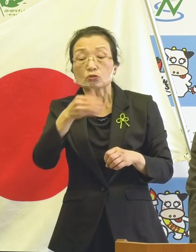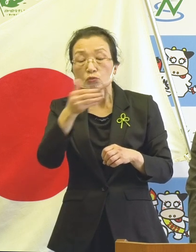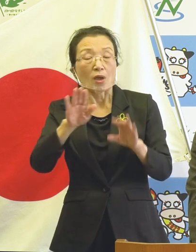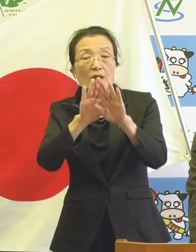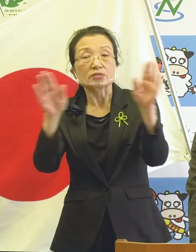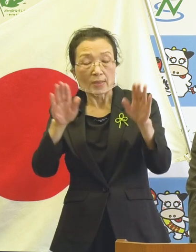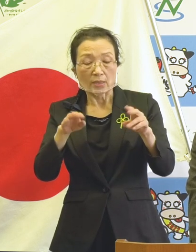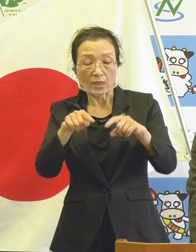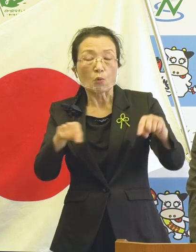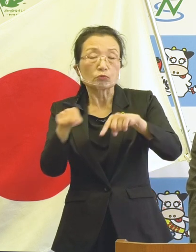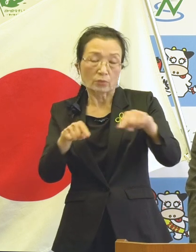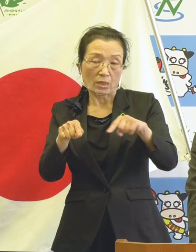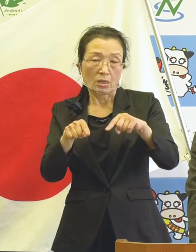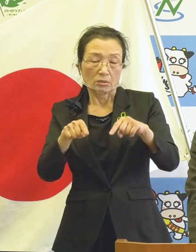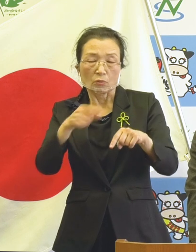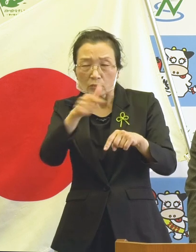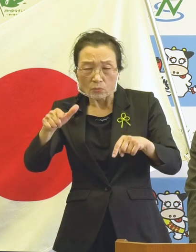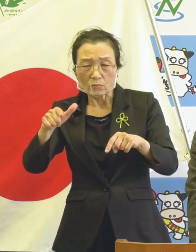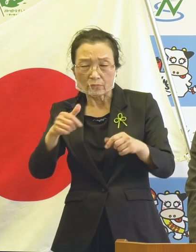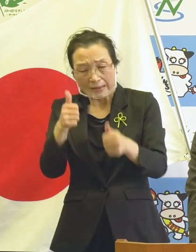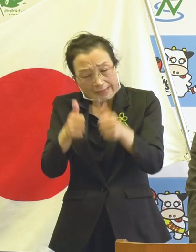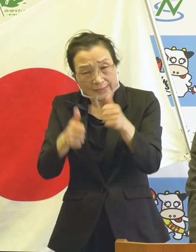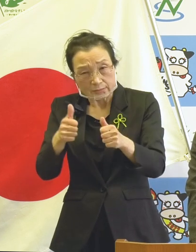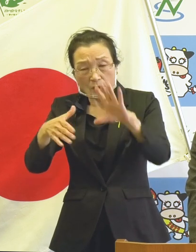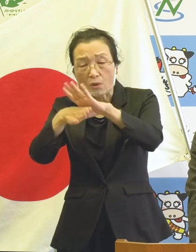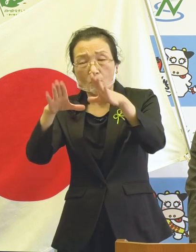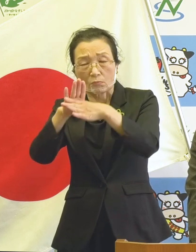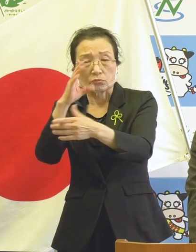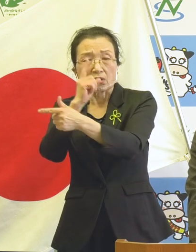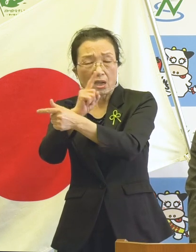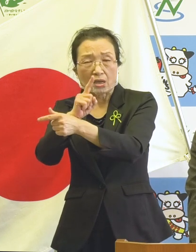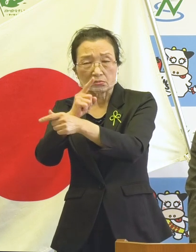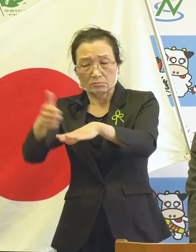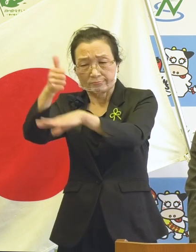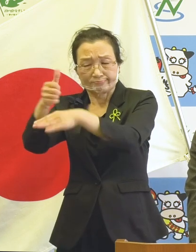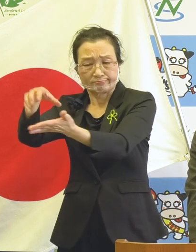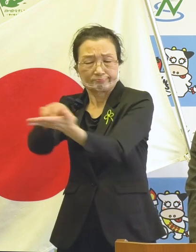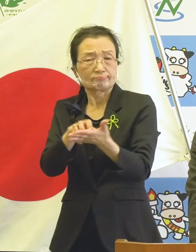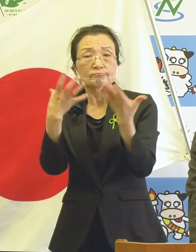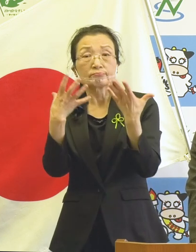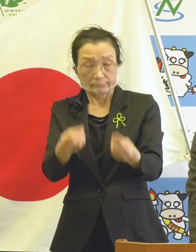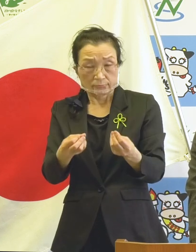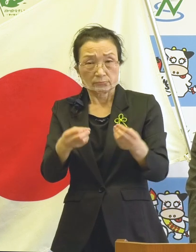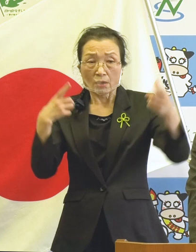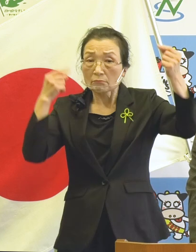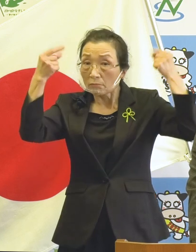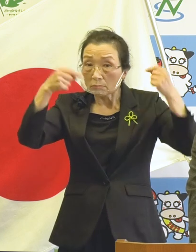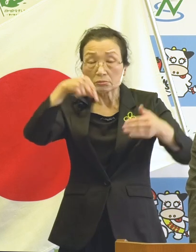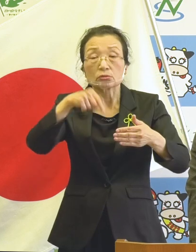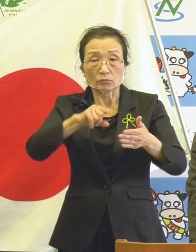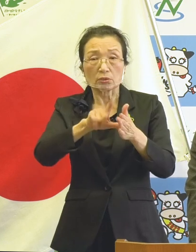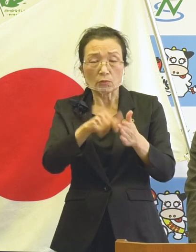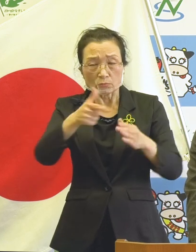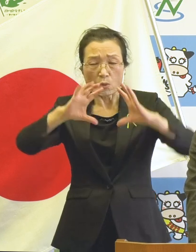して、全国の選手権大会で文部科学大臣賞を受賞、大学在学中もですね、複数の国